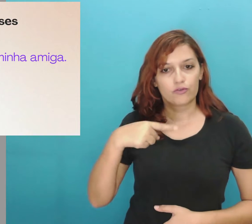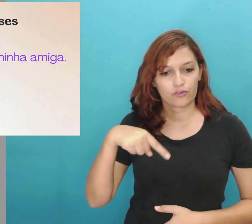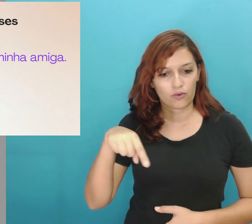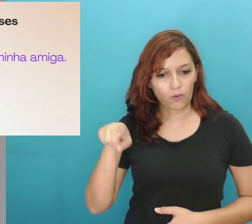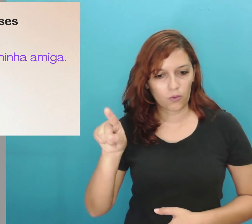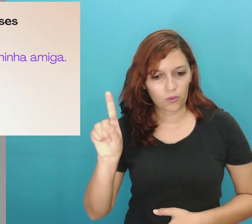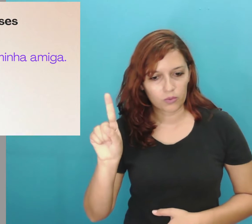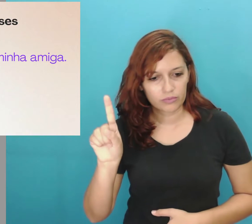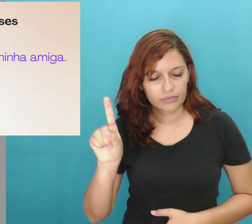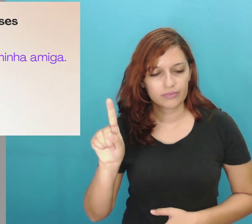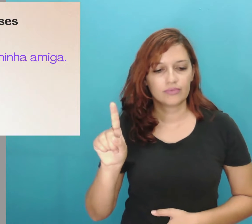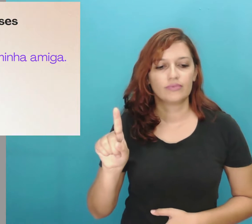vou